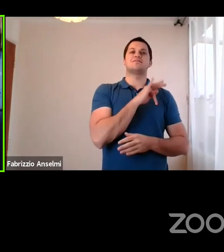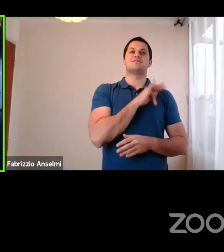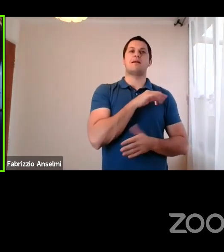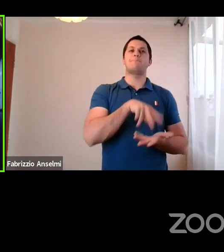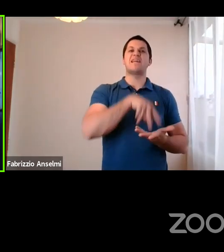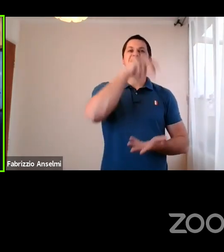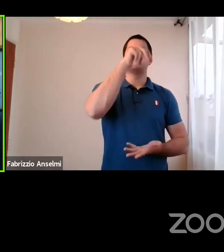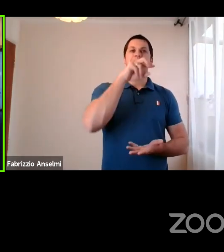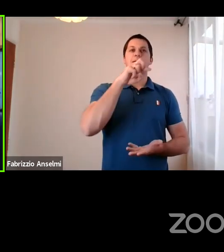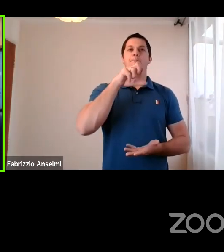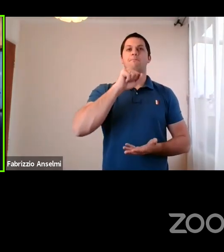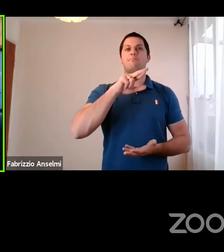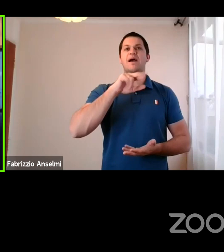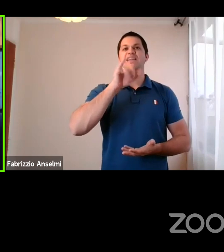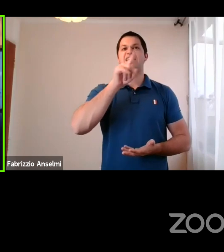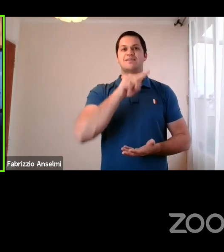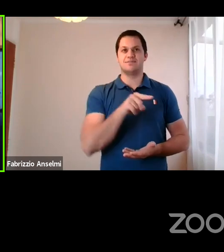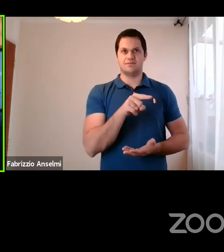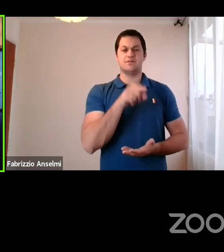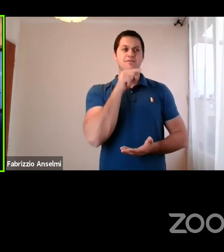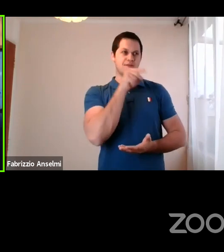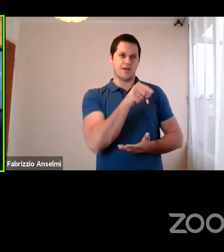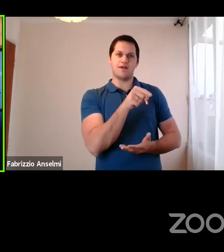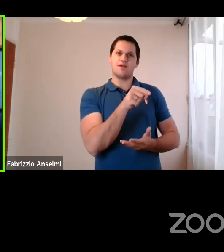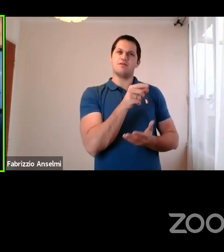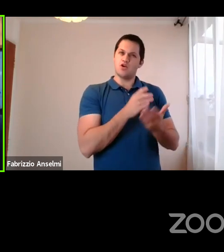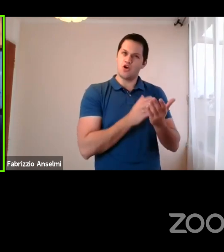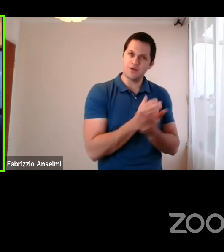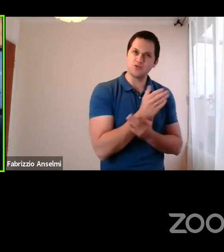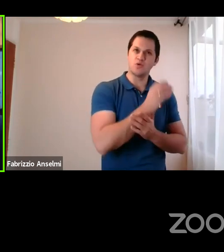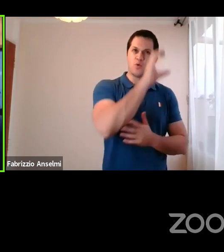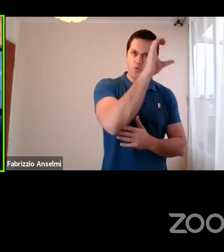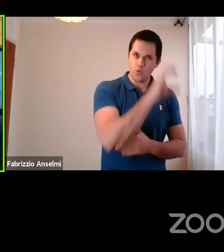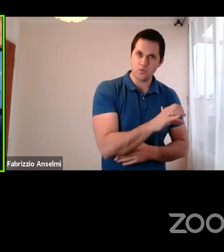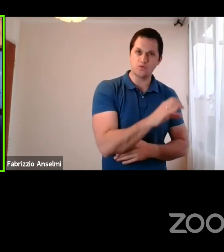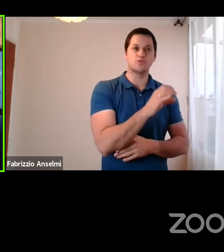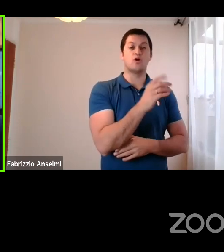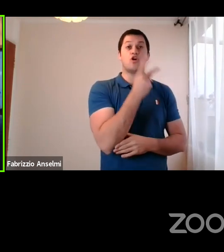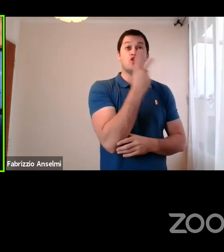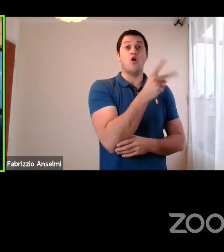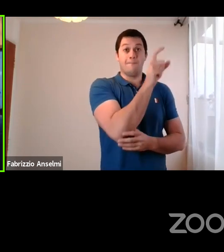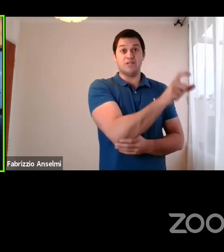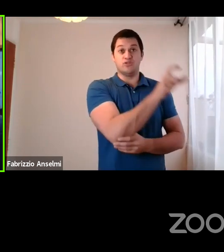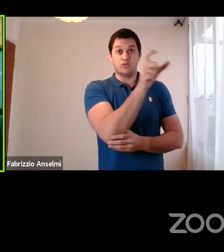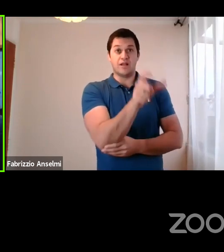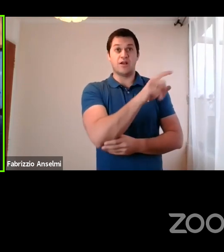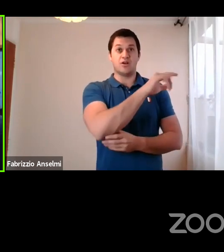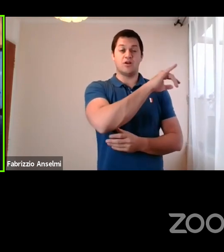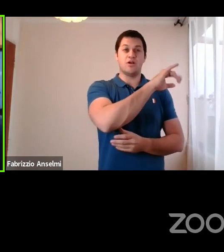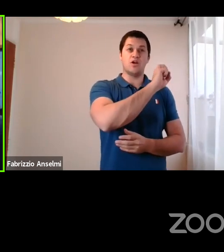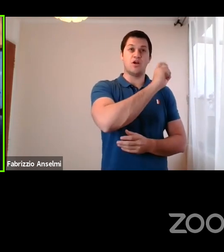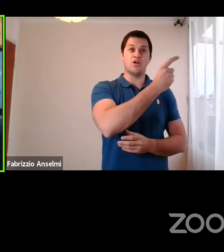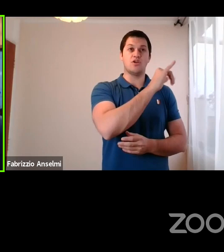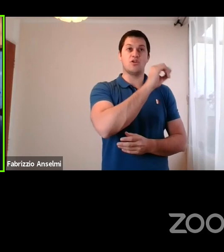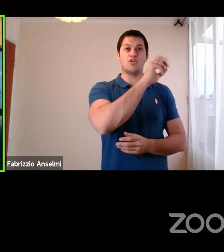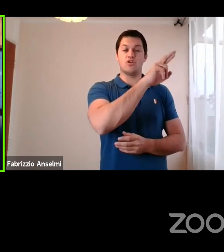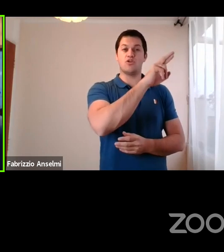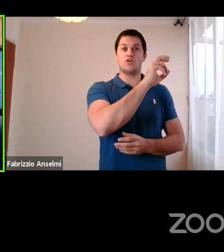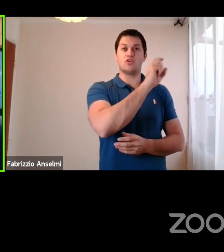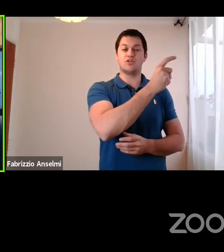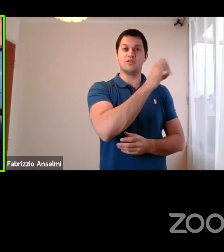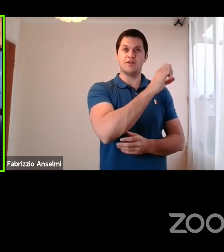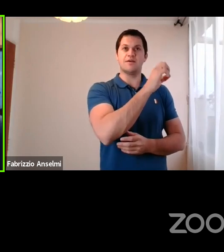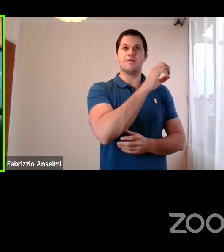con dos importantísimos próceres ya de la kinesiología, que es Georges de Meny y Étienne-Jules